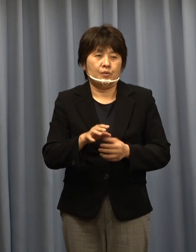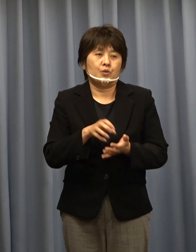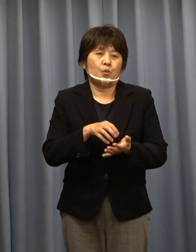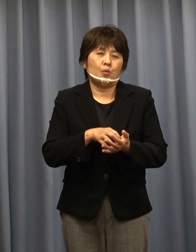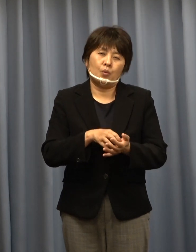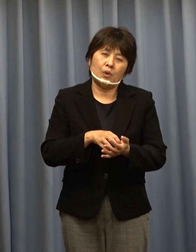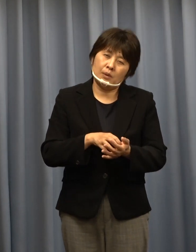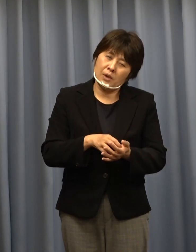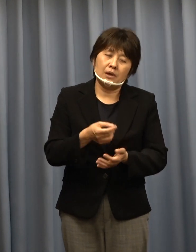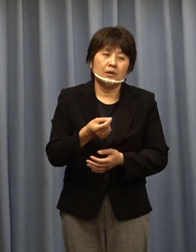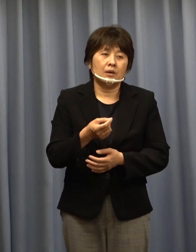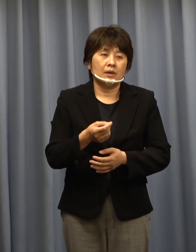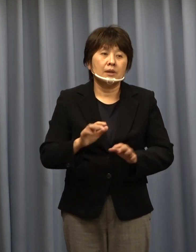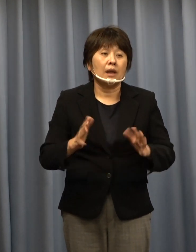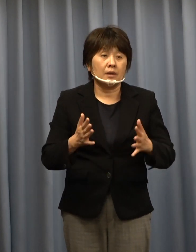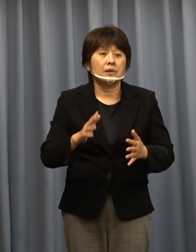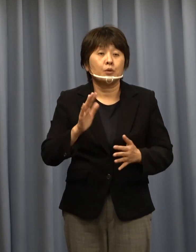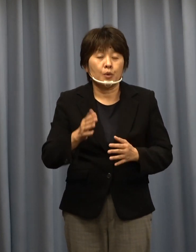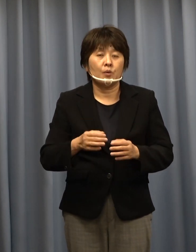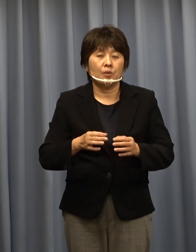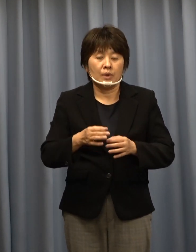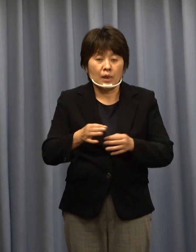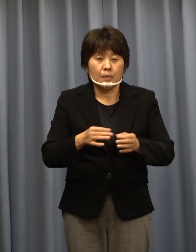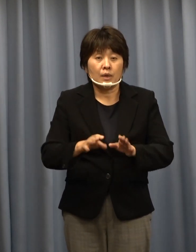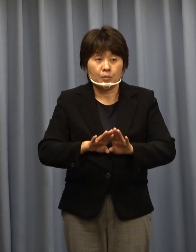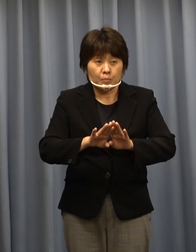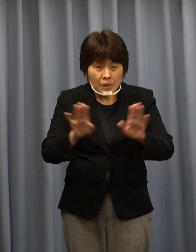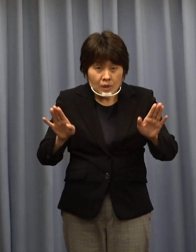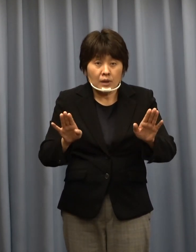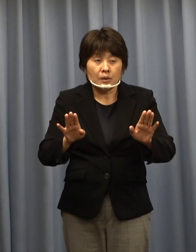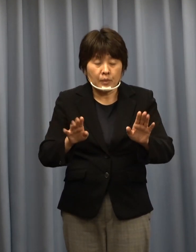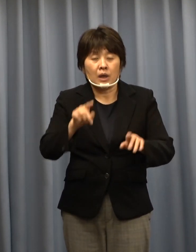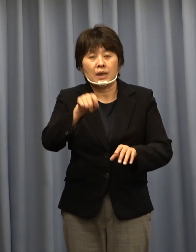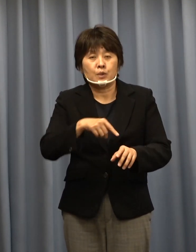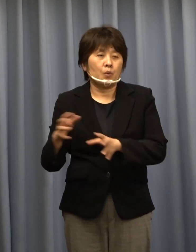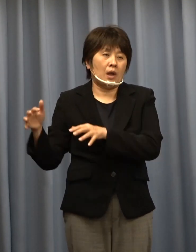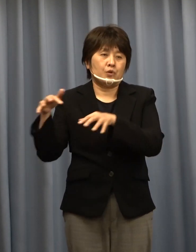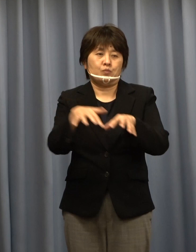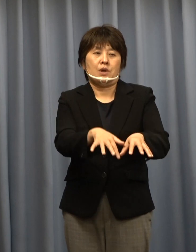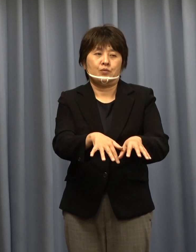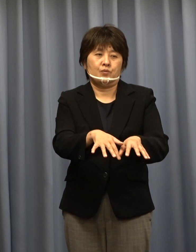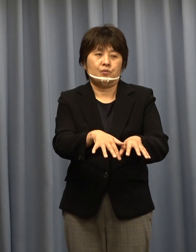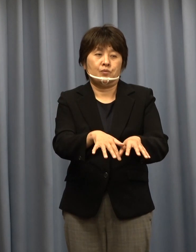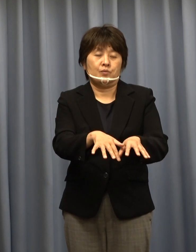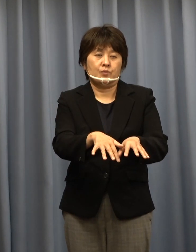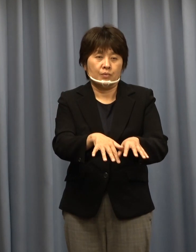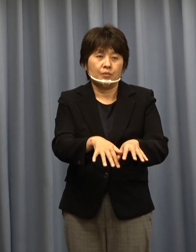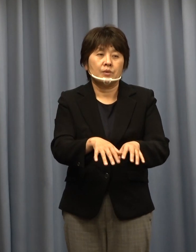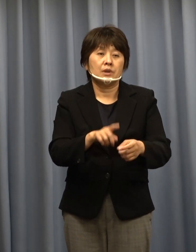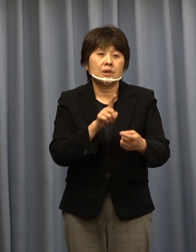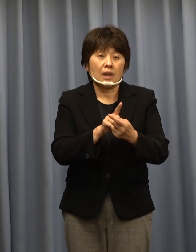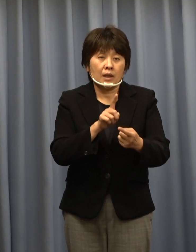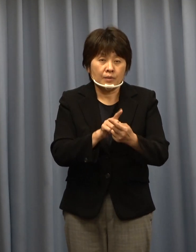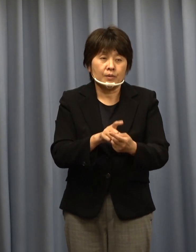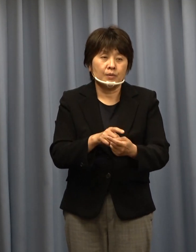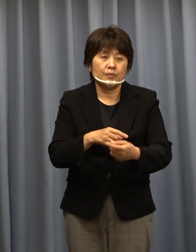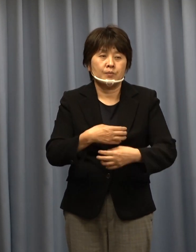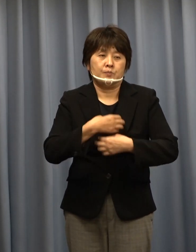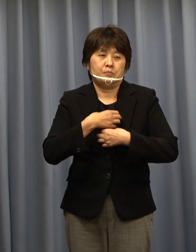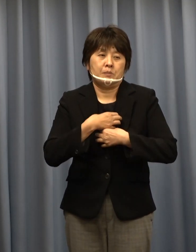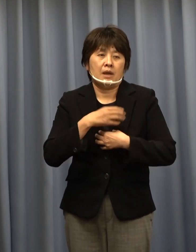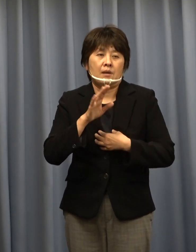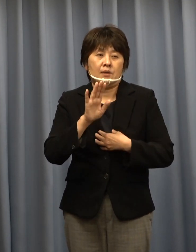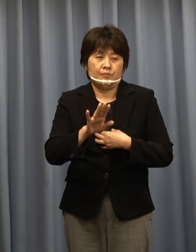るわけではないけれども、デパートが開くことによって人が流れている、こういったことについての懸念というもの